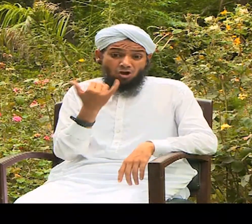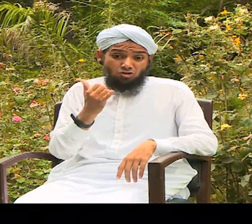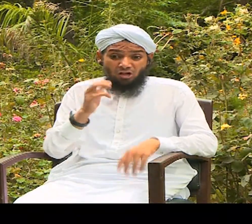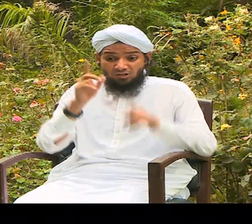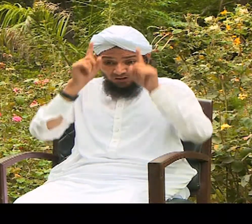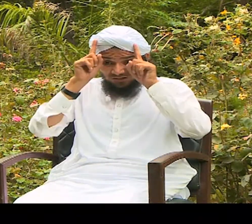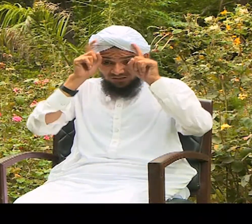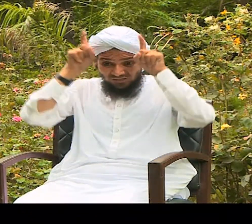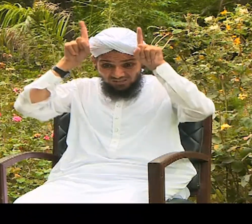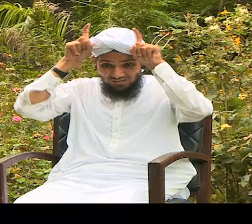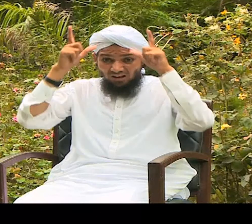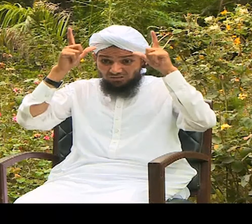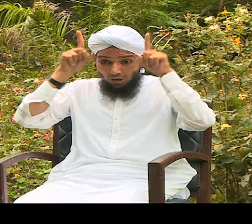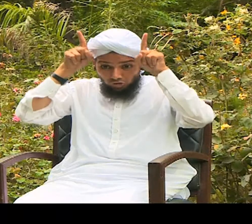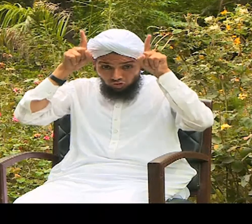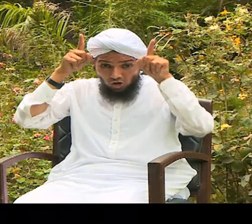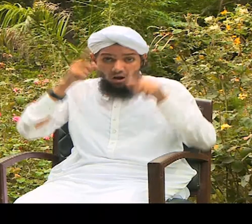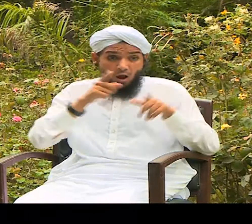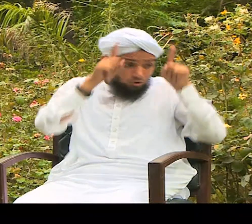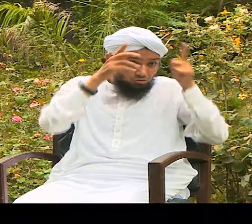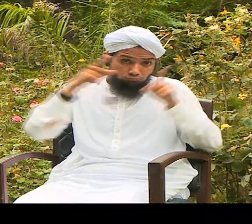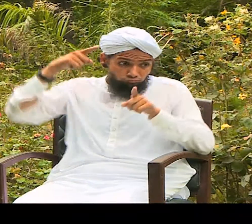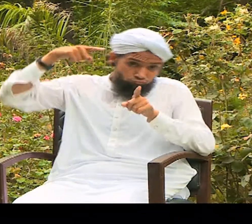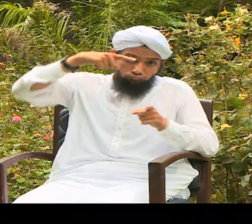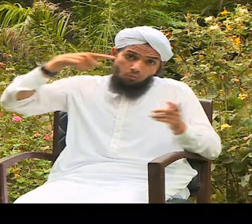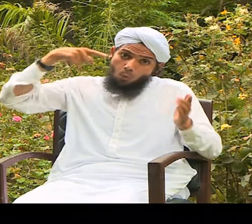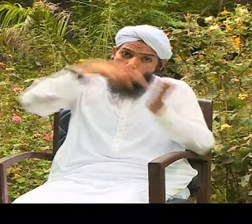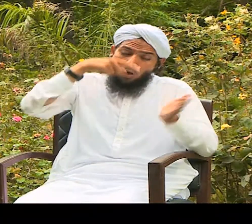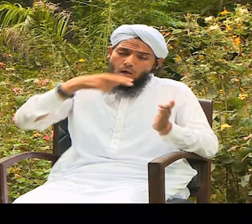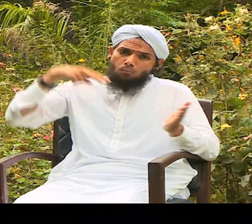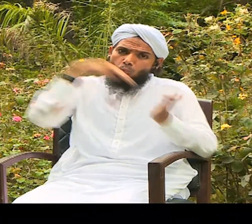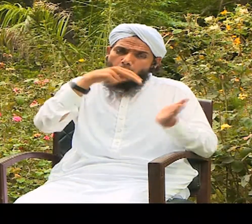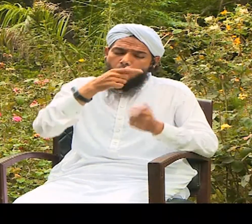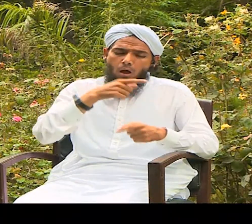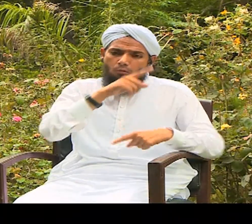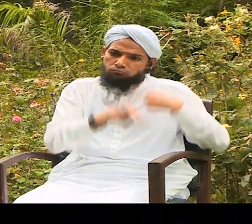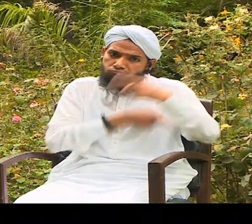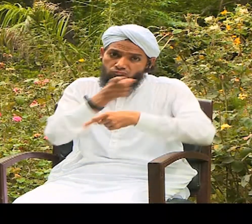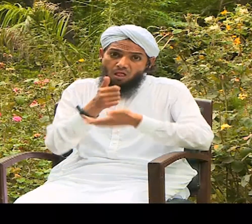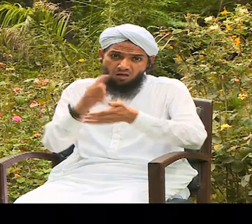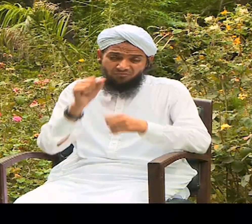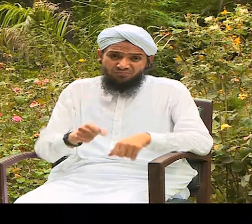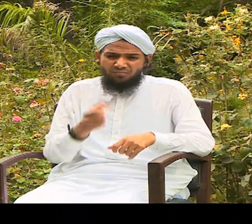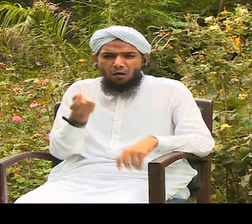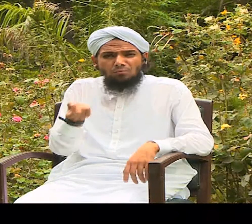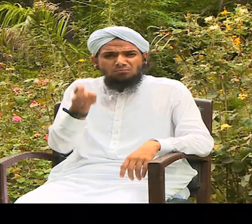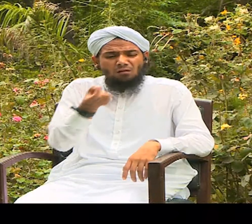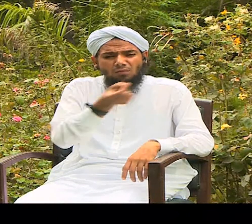والے جانور نے بغیر سینگ والے جانور کو مارا ہوگا تو اس کا بدلہ دلوائے گا اور ذرے ذرے کا حساب لے